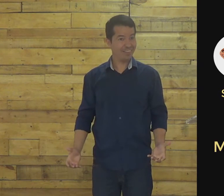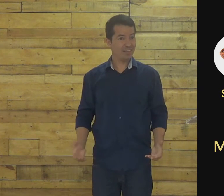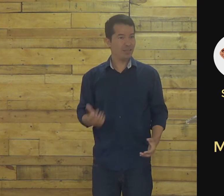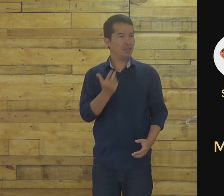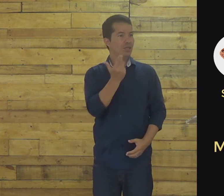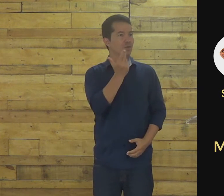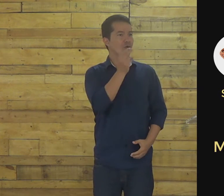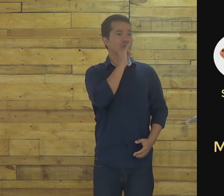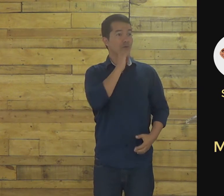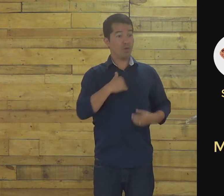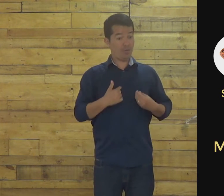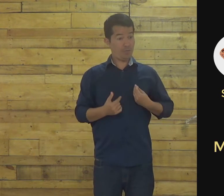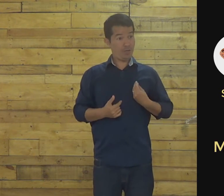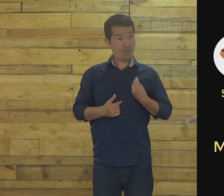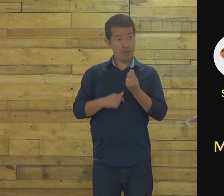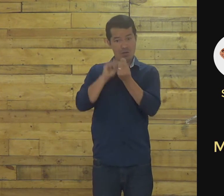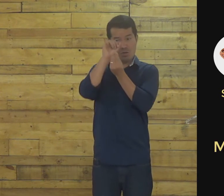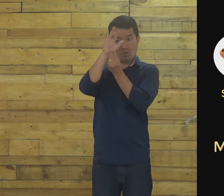apaga. Não é?